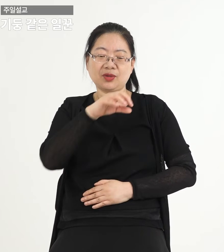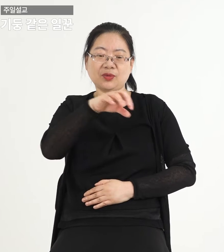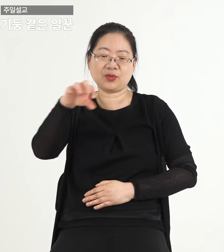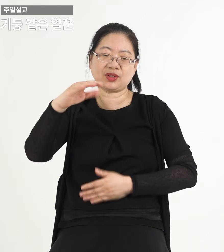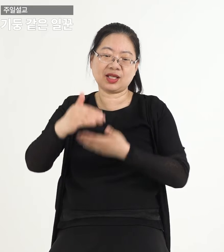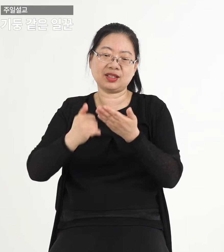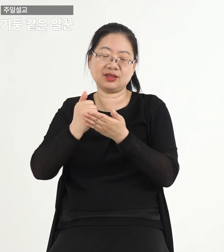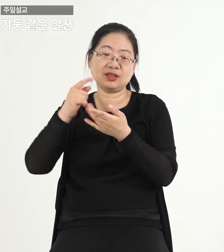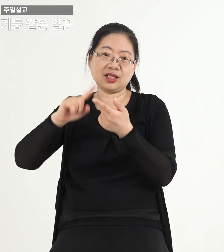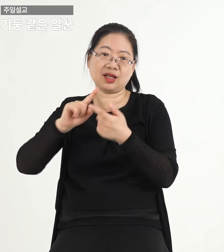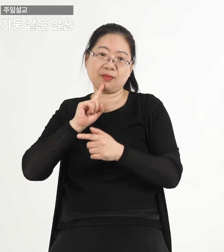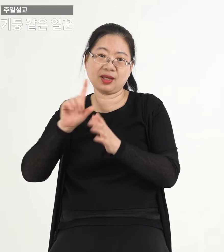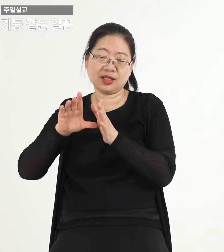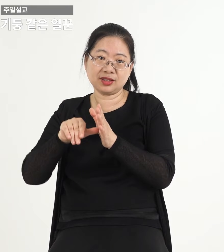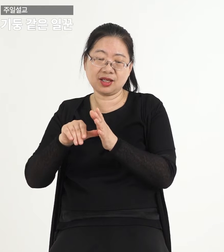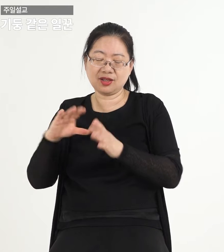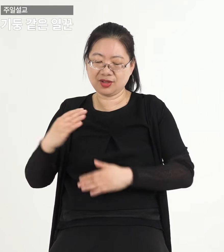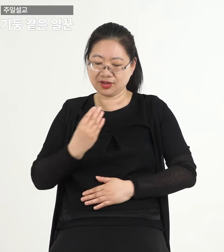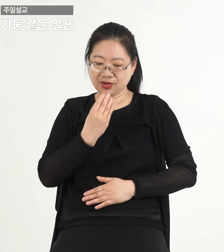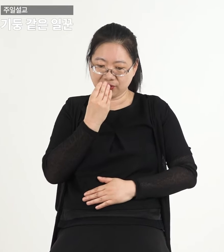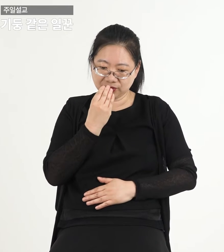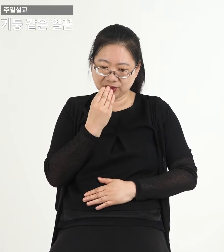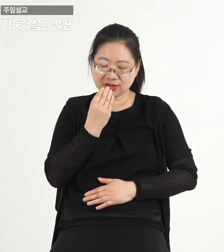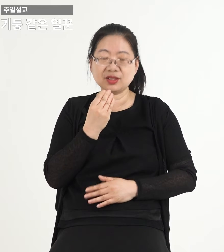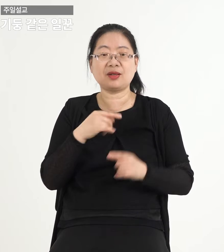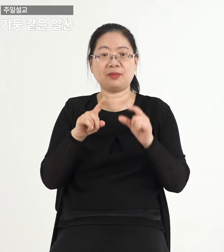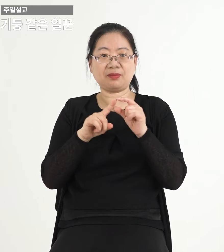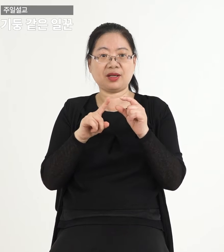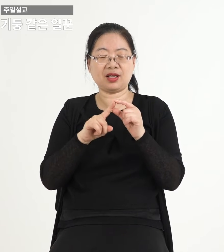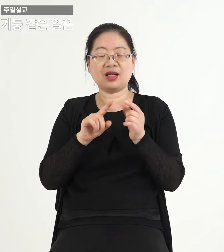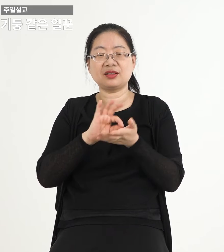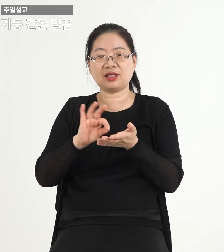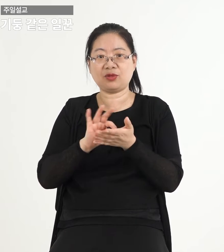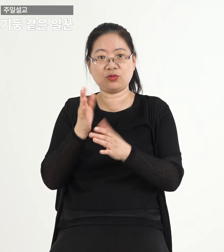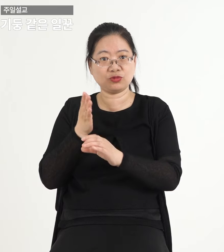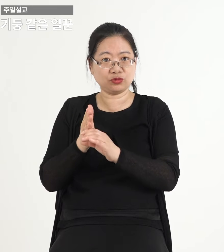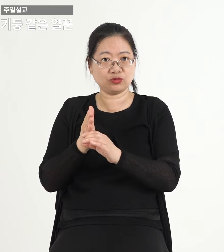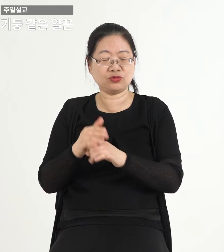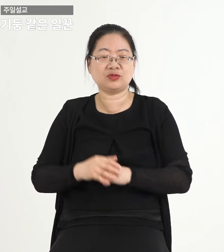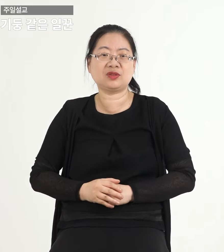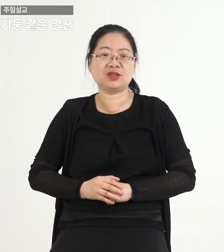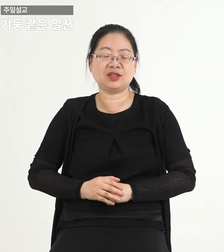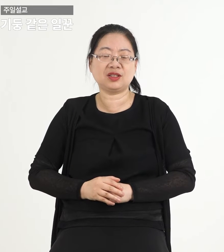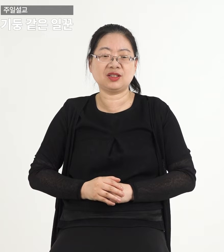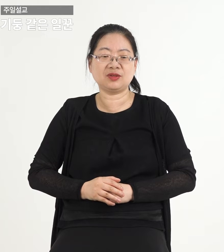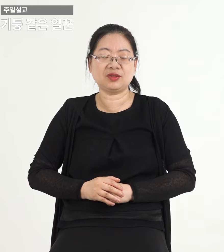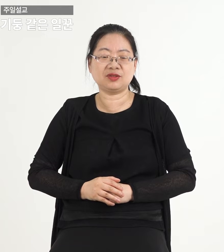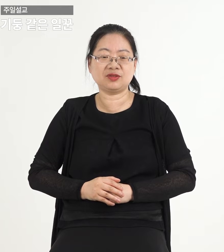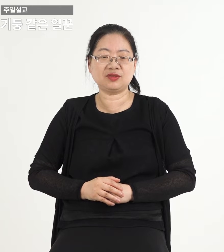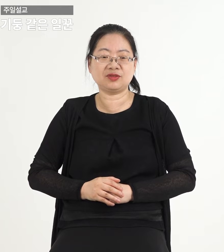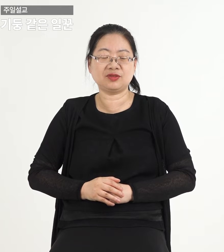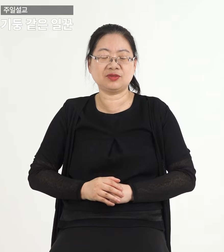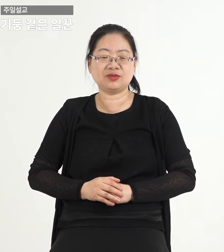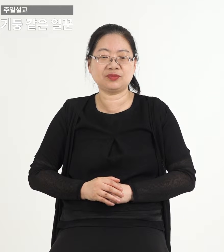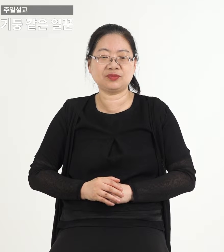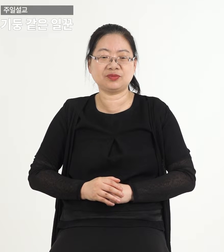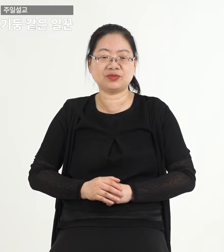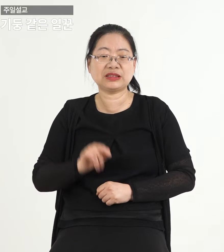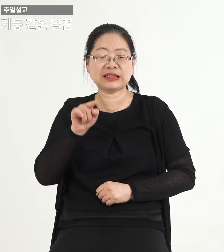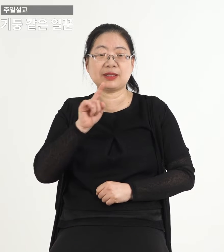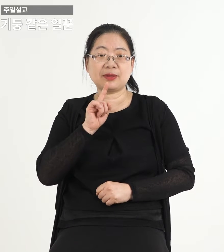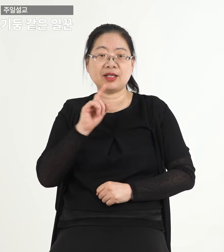반드시 거룩하다라는 수식어를 씁니다. 근데 여기에는 그리스도의 의도가 담아져